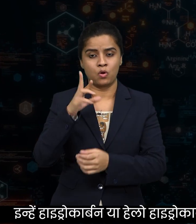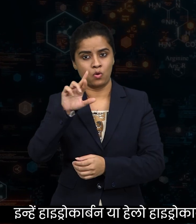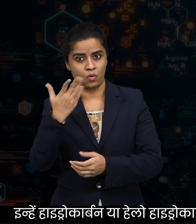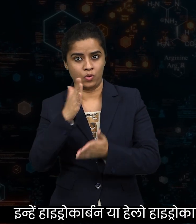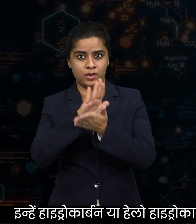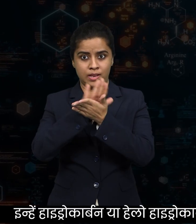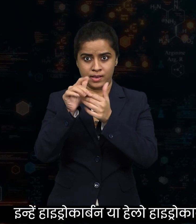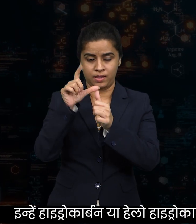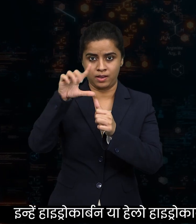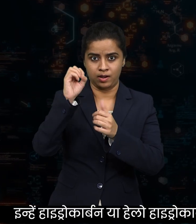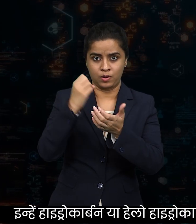है।